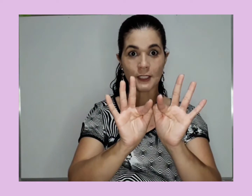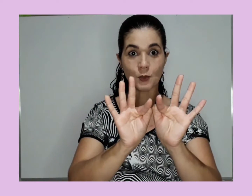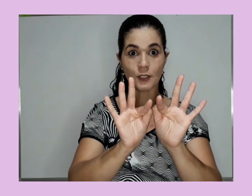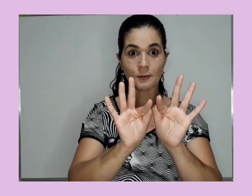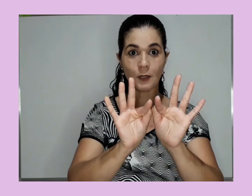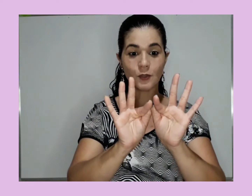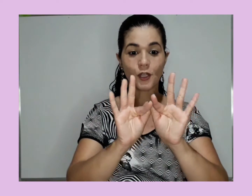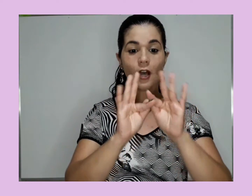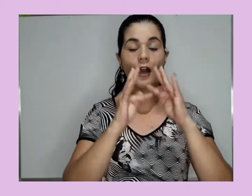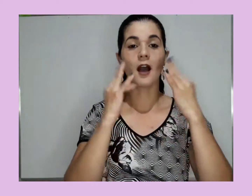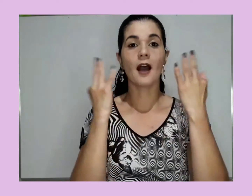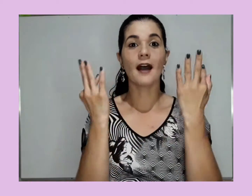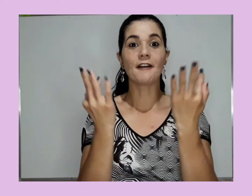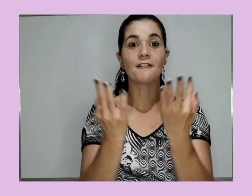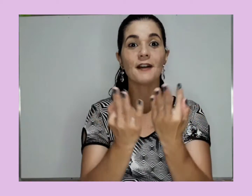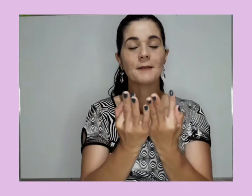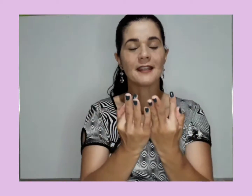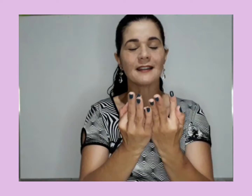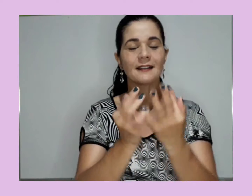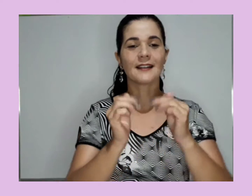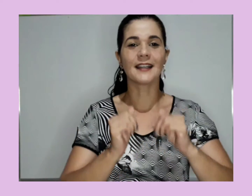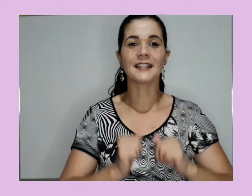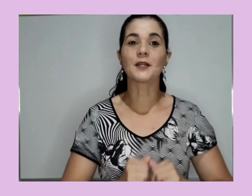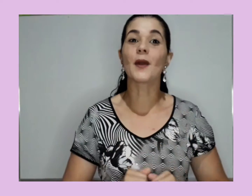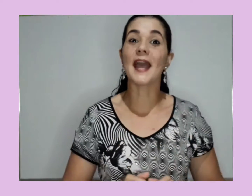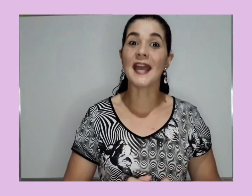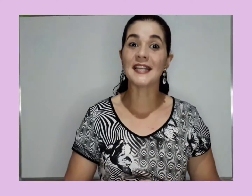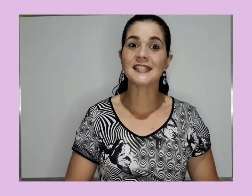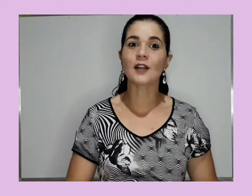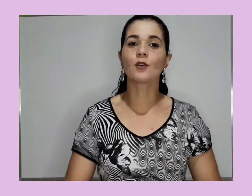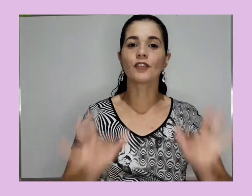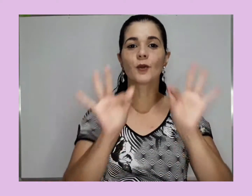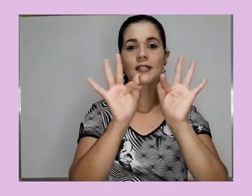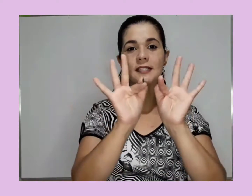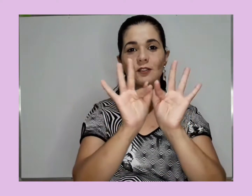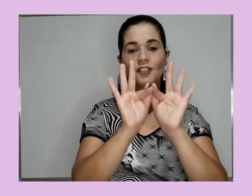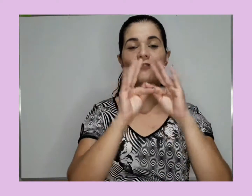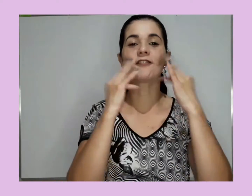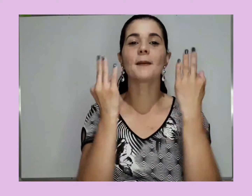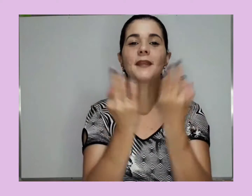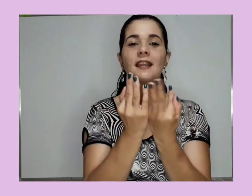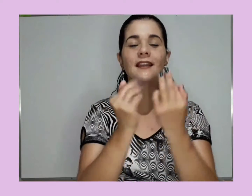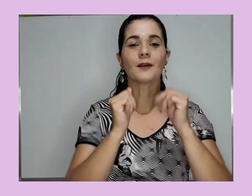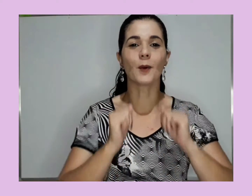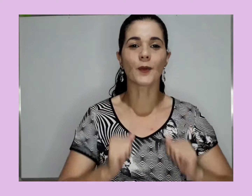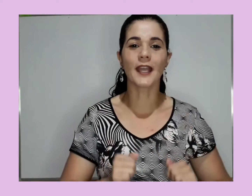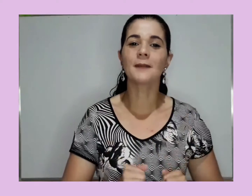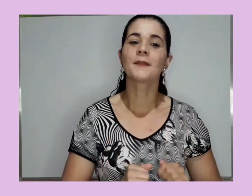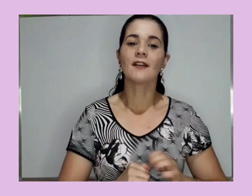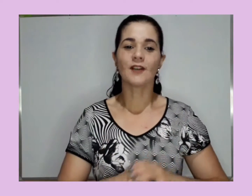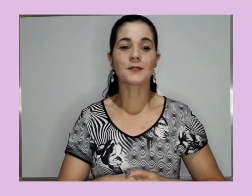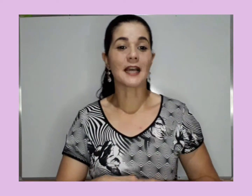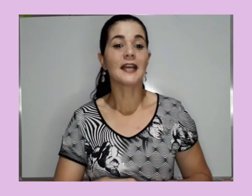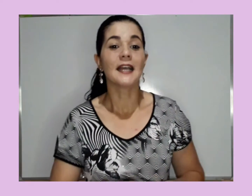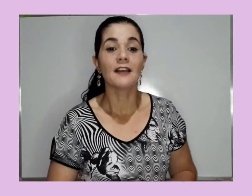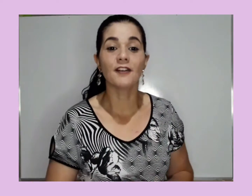duas mãos, ó. Família. Então, essa é a configuração de família, ok? Vamos lá.